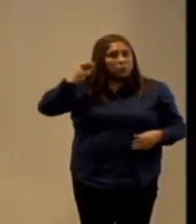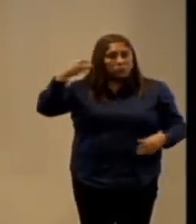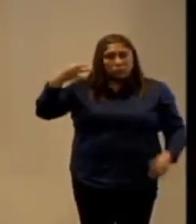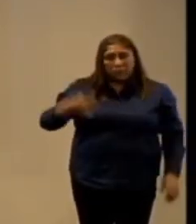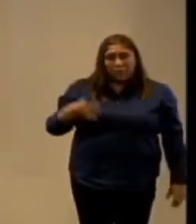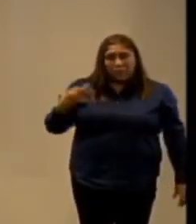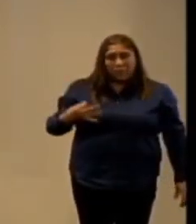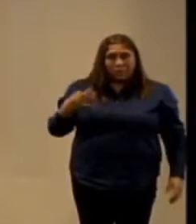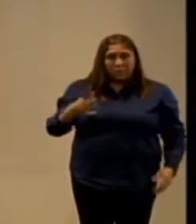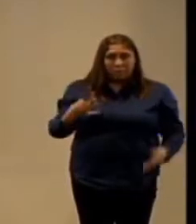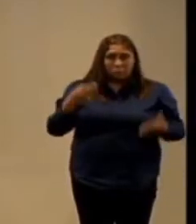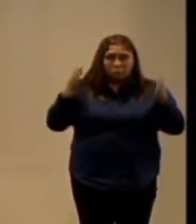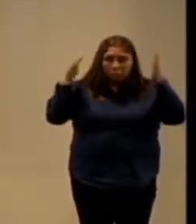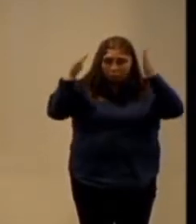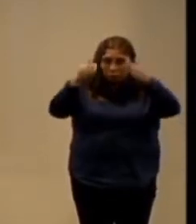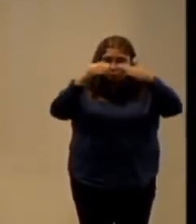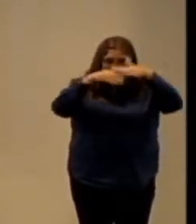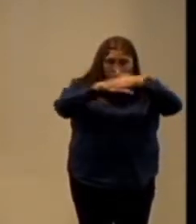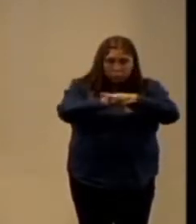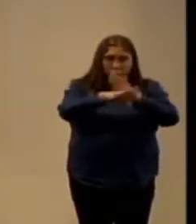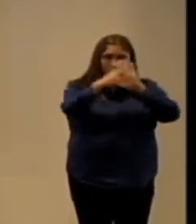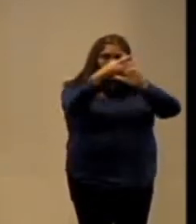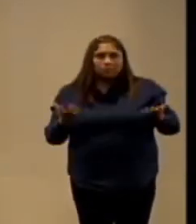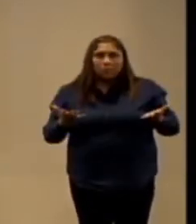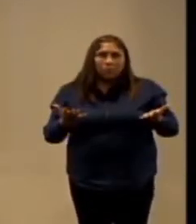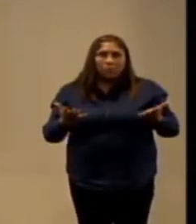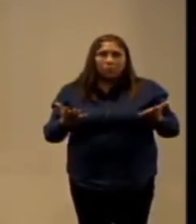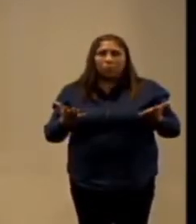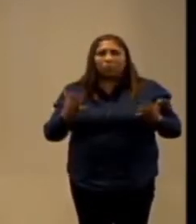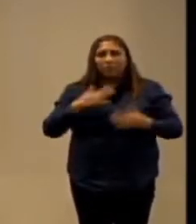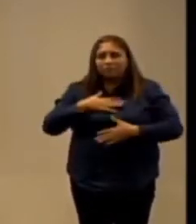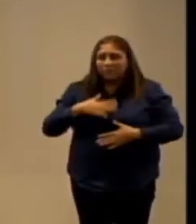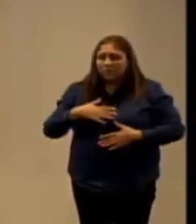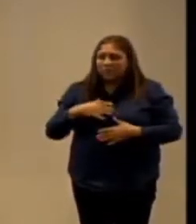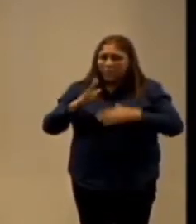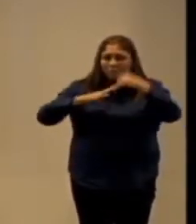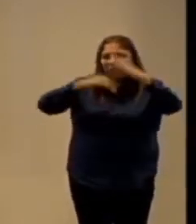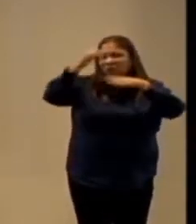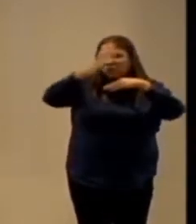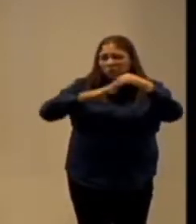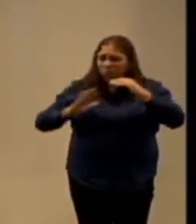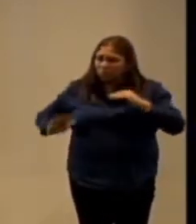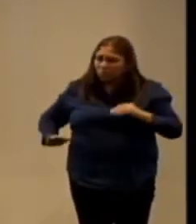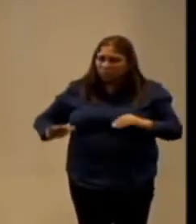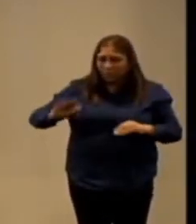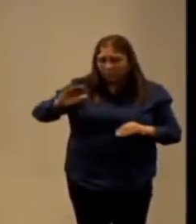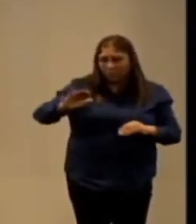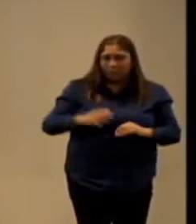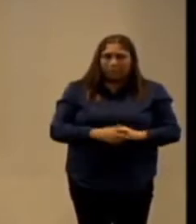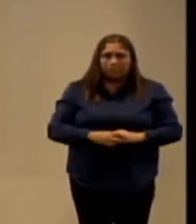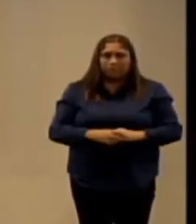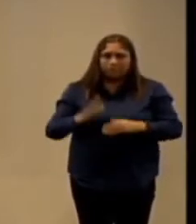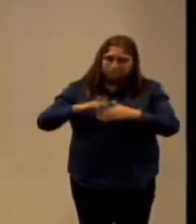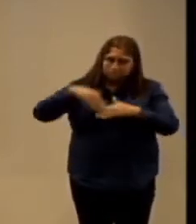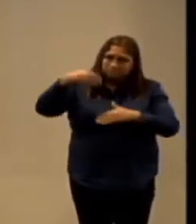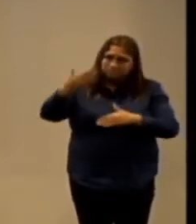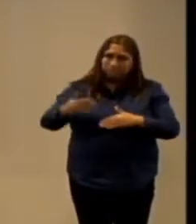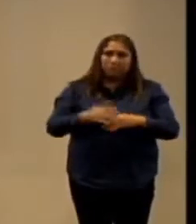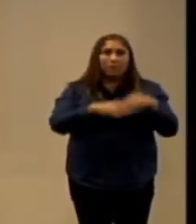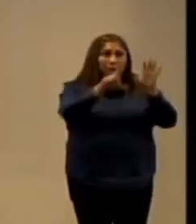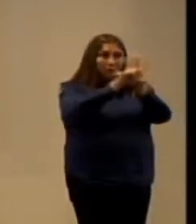calidad con enfoque inclusivo. En su reglamento se habla del apego arquitectónico. Seguimos, por favor. En la